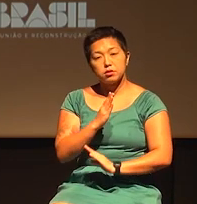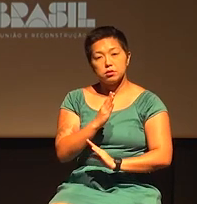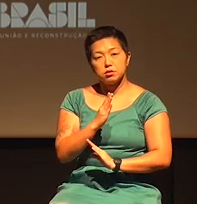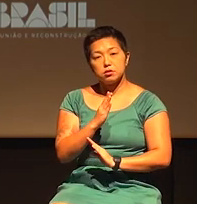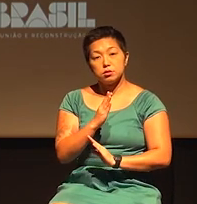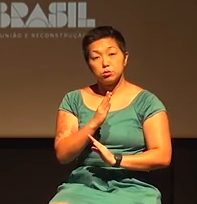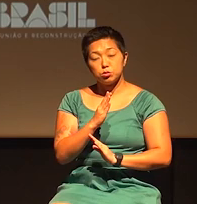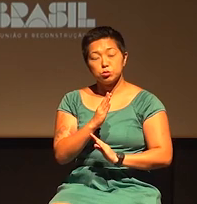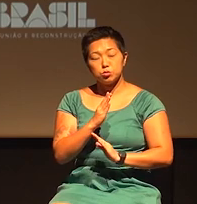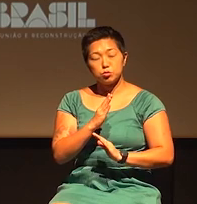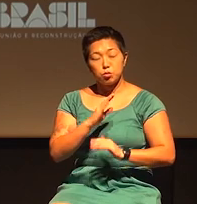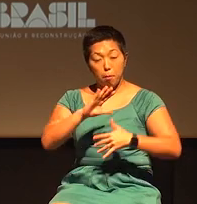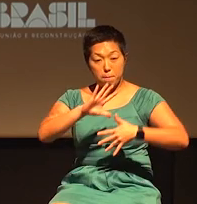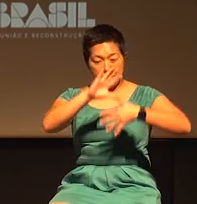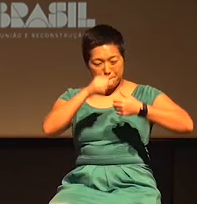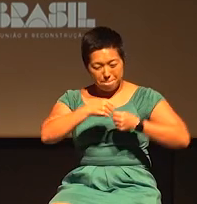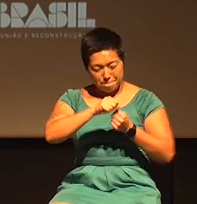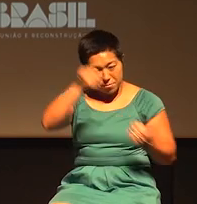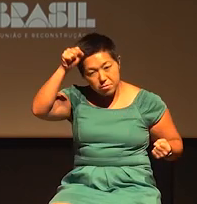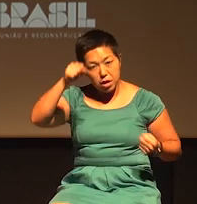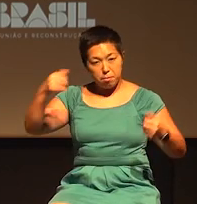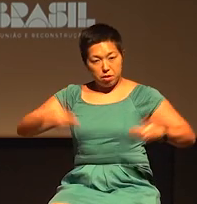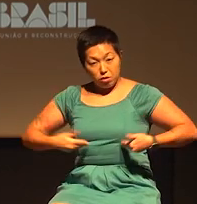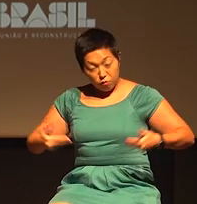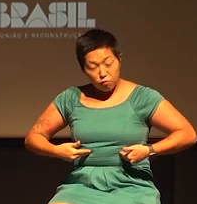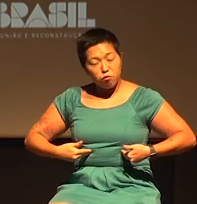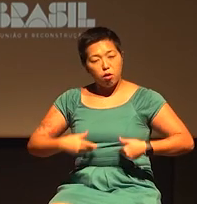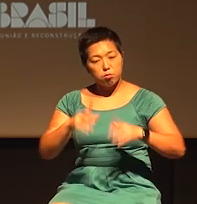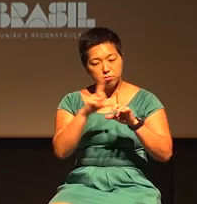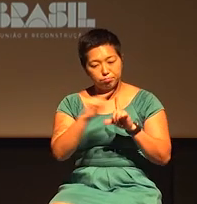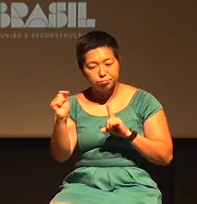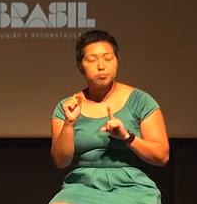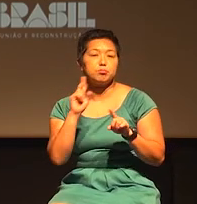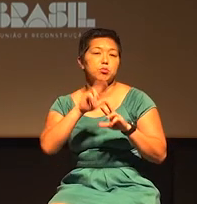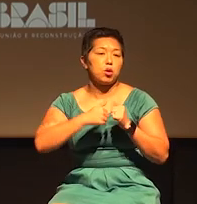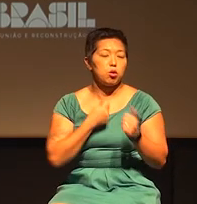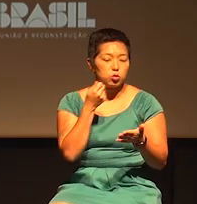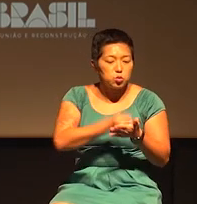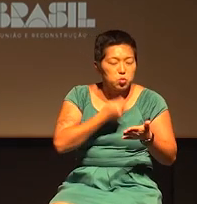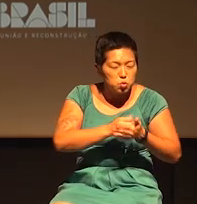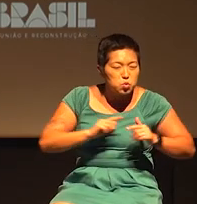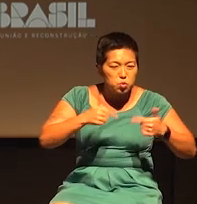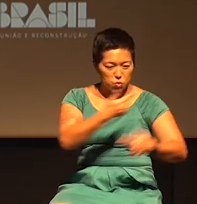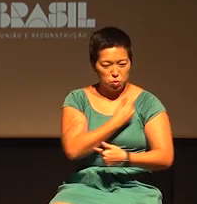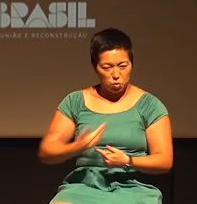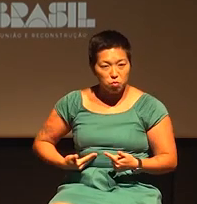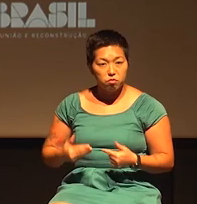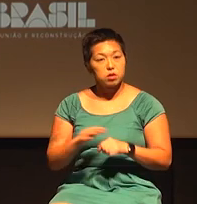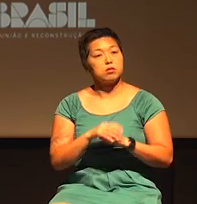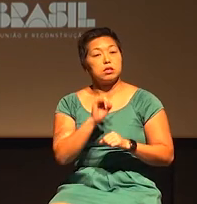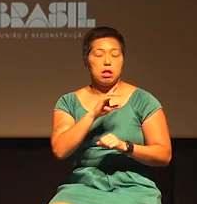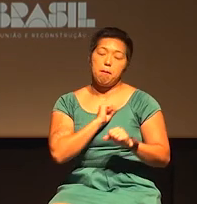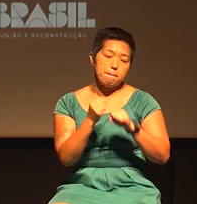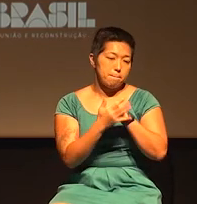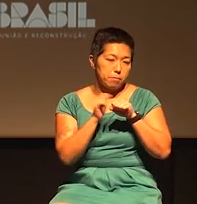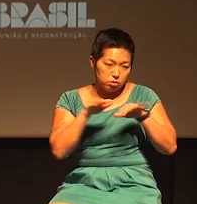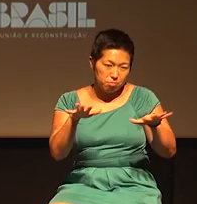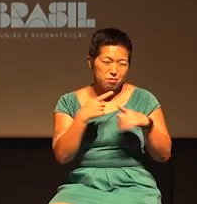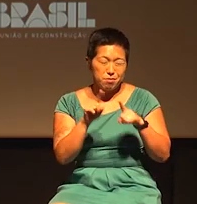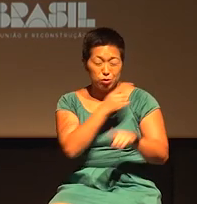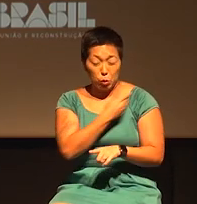mapa da fome né Graças a um governo que lutou para que isso acontecesse tivemos aí a pandemia e não podemos colocar isso só na conta da pandemia um